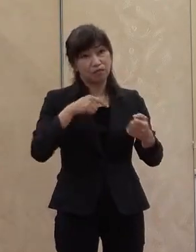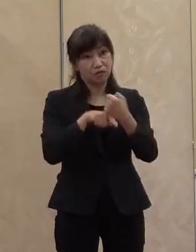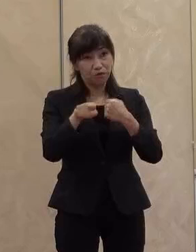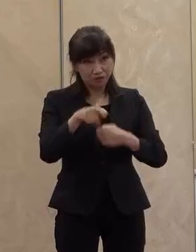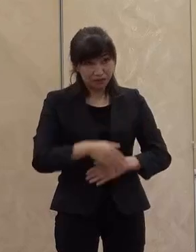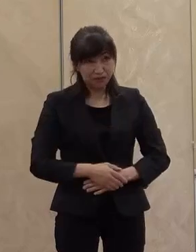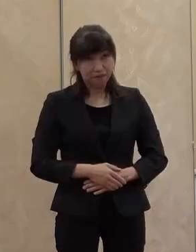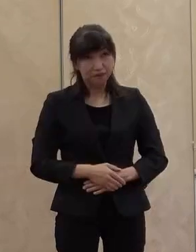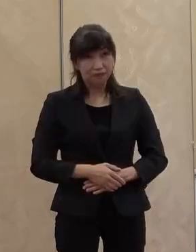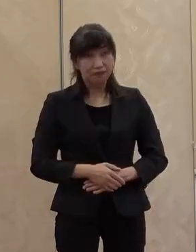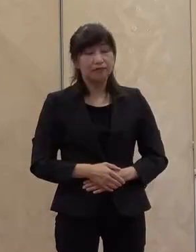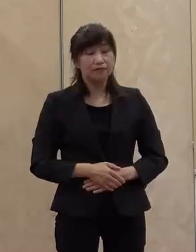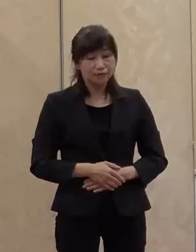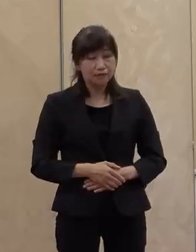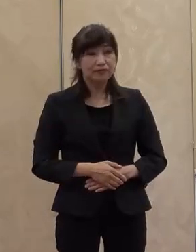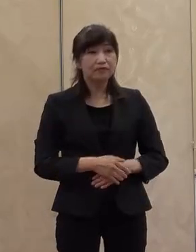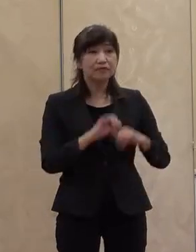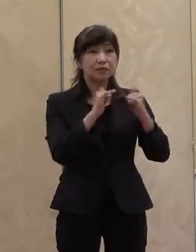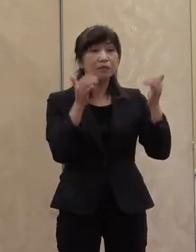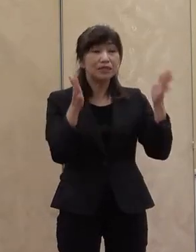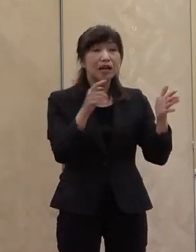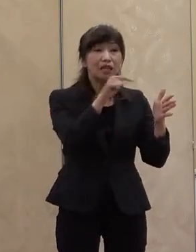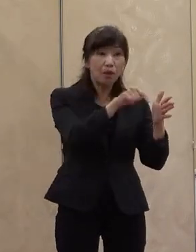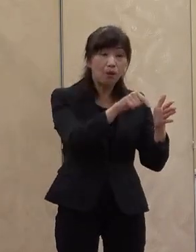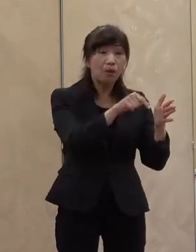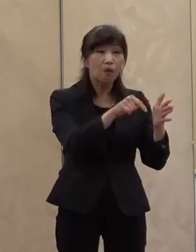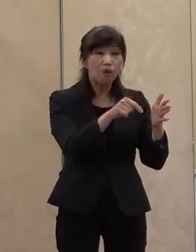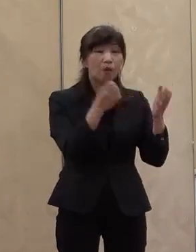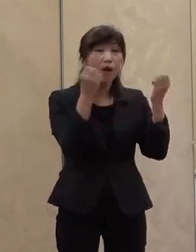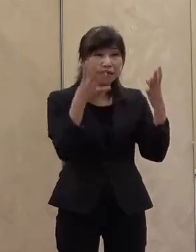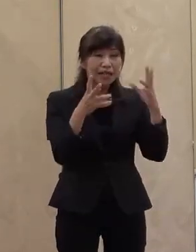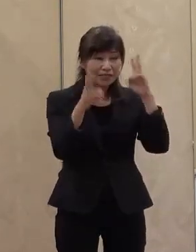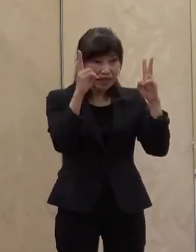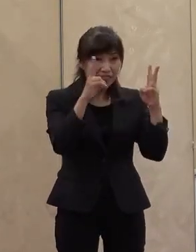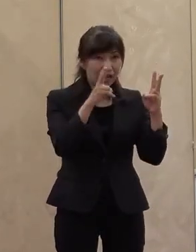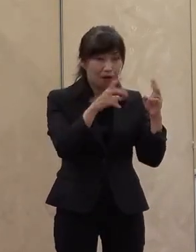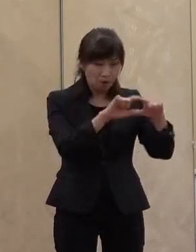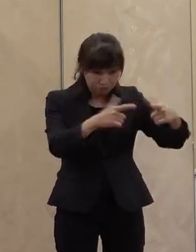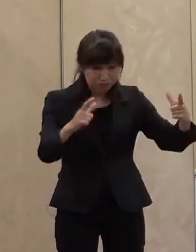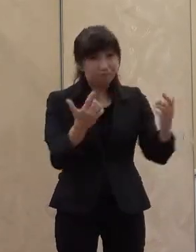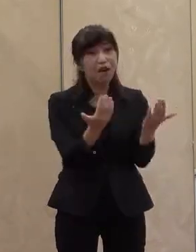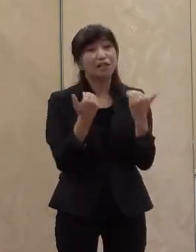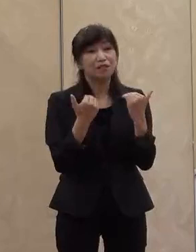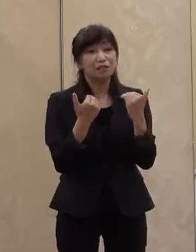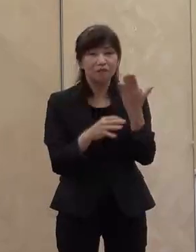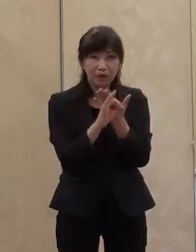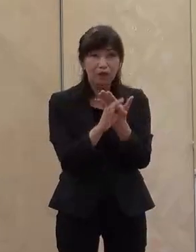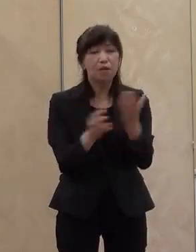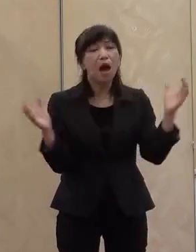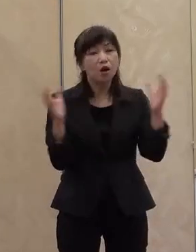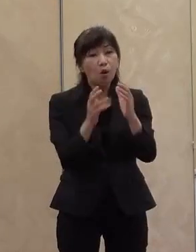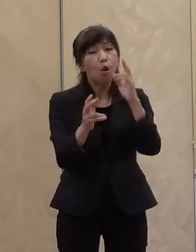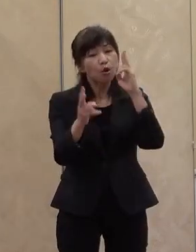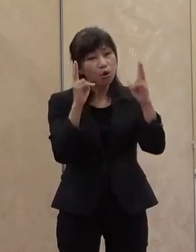に対しては新規の開拓、これはまあもちろんですけど、それ以外に合同の企業説明会であったり、あるいはセミナーの実施であった